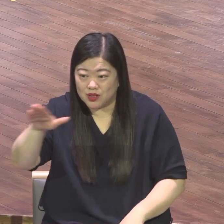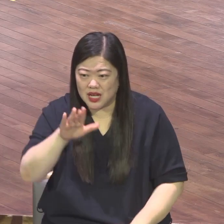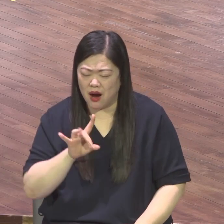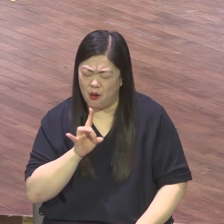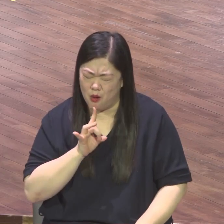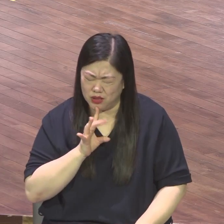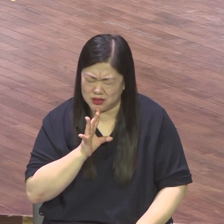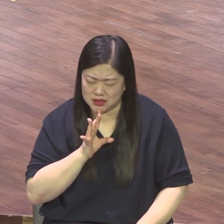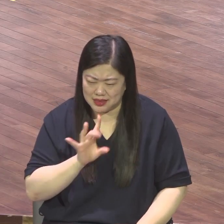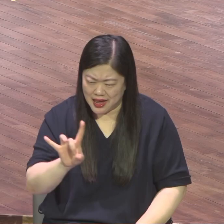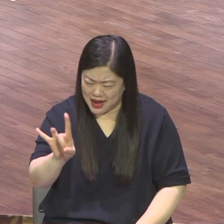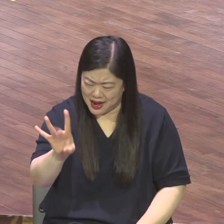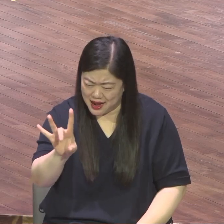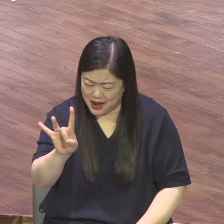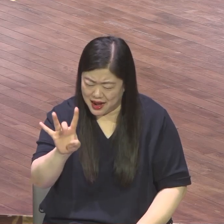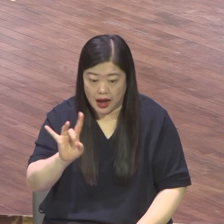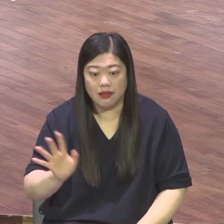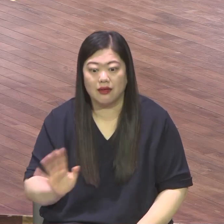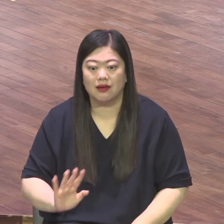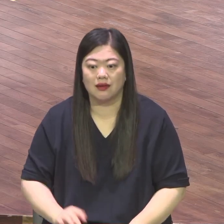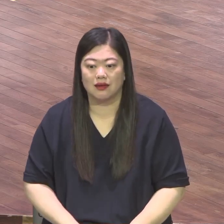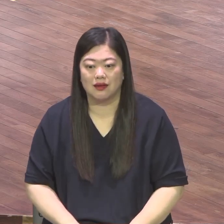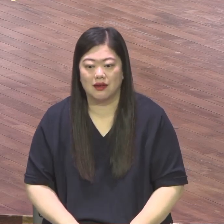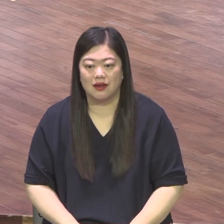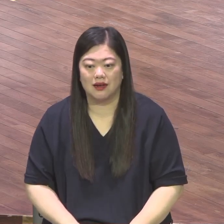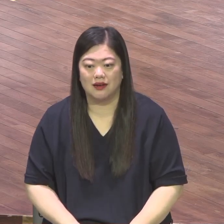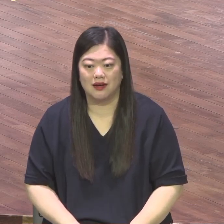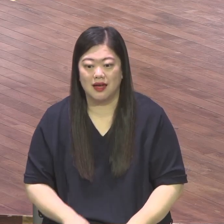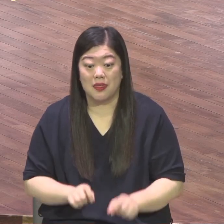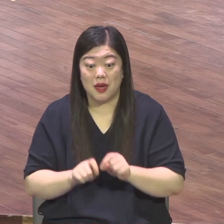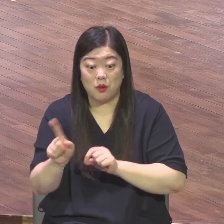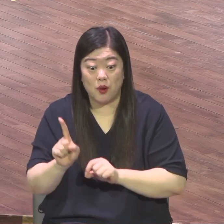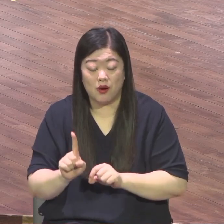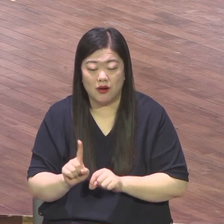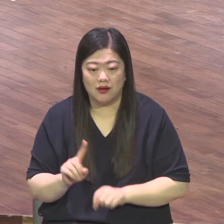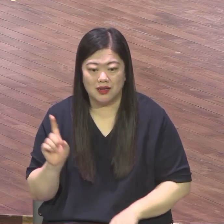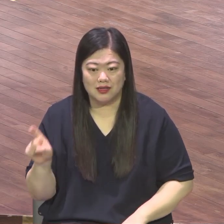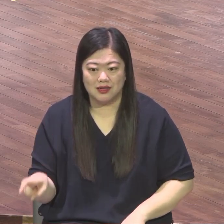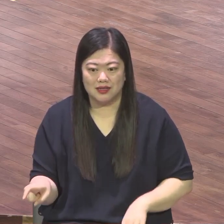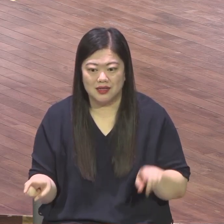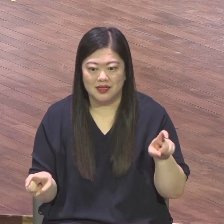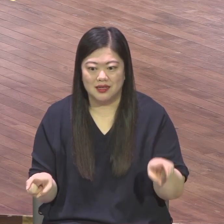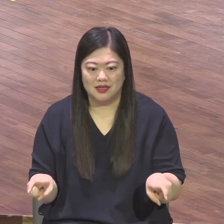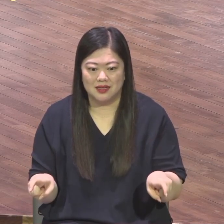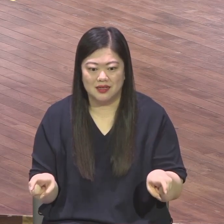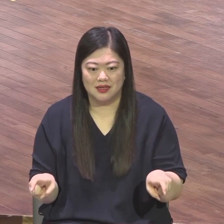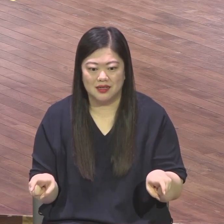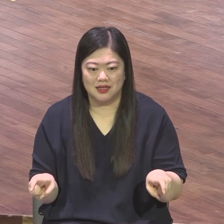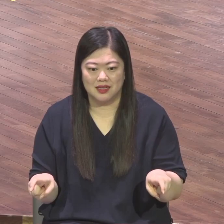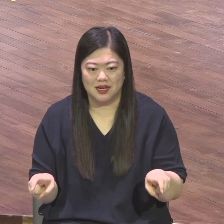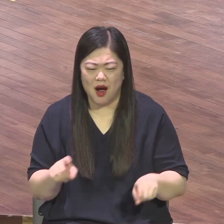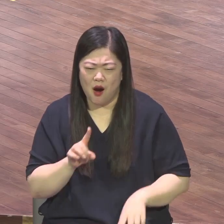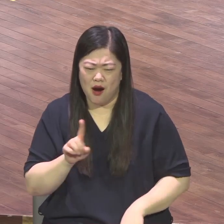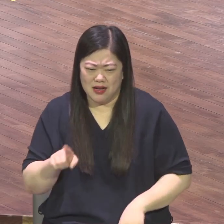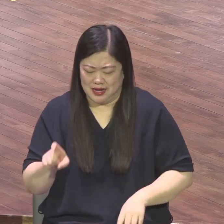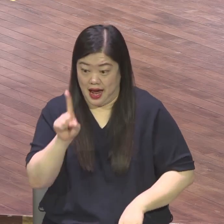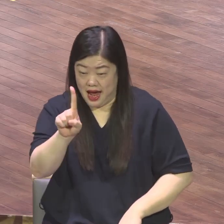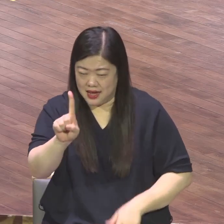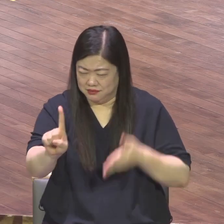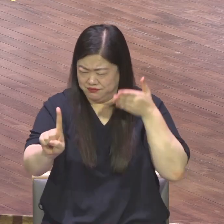되면요. 하나님의 나라, 성령 충만, 이 그리스도의 감격 없어요. 불신자하고